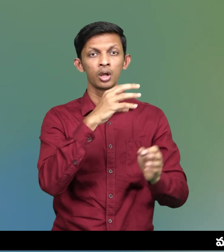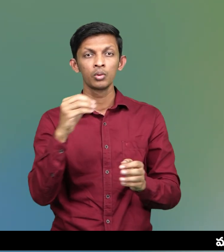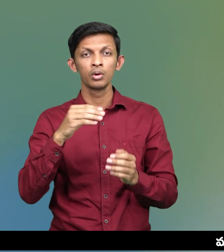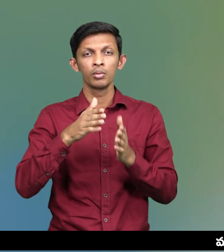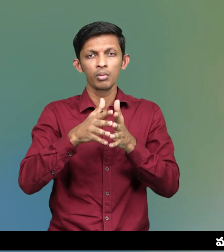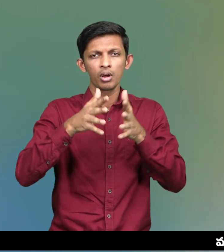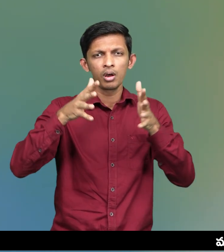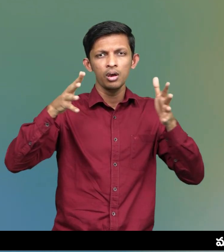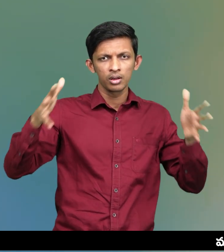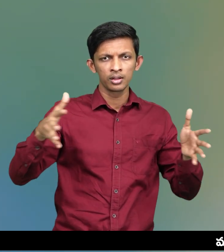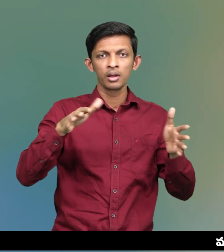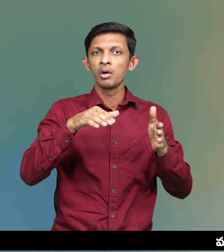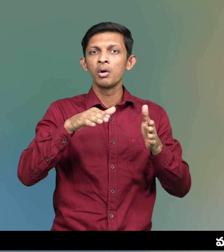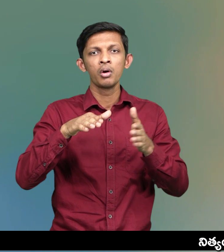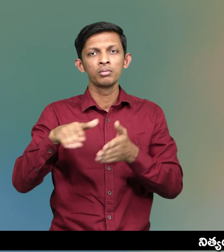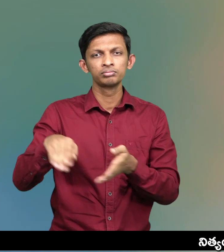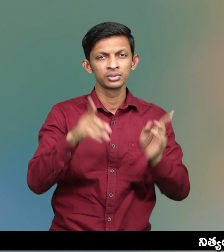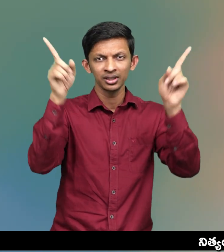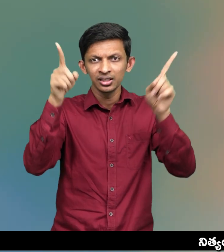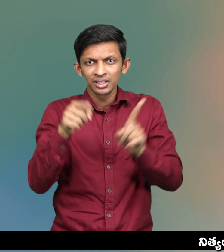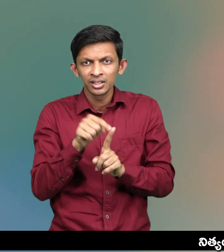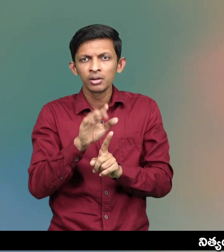మరియు ఎక్కువగా నిత్యం కాని నీటి ప్రవాహం.